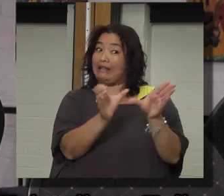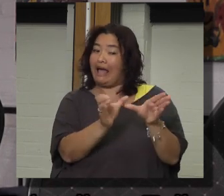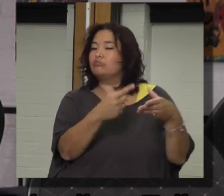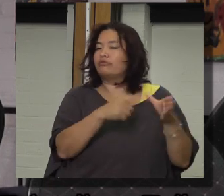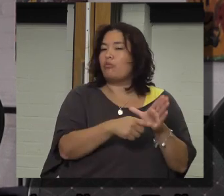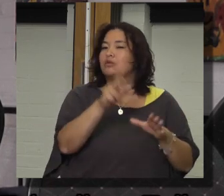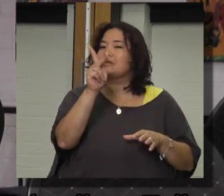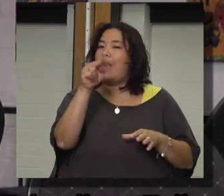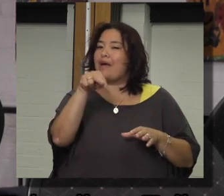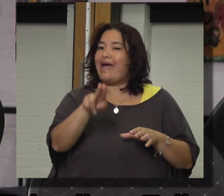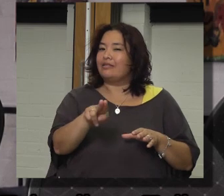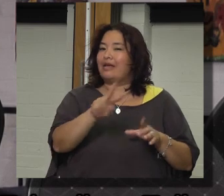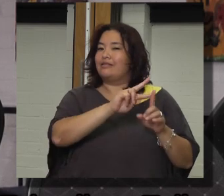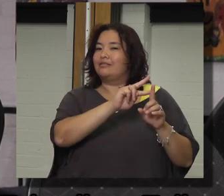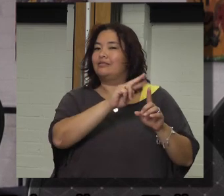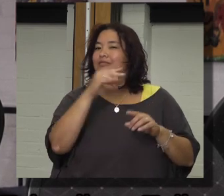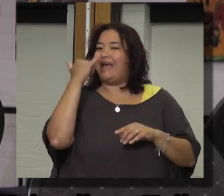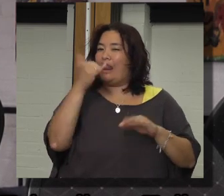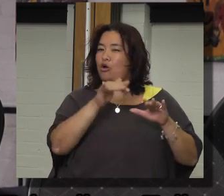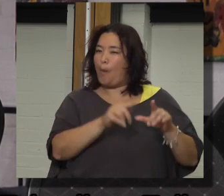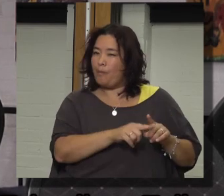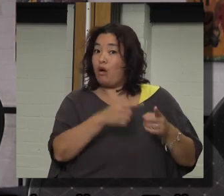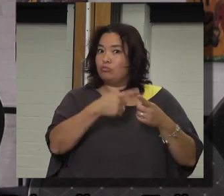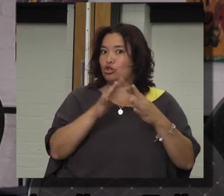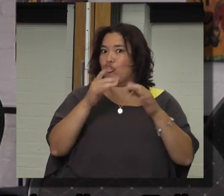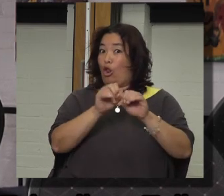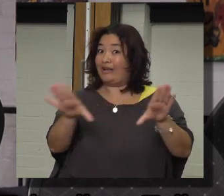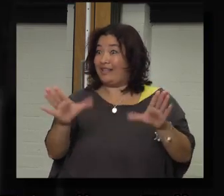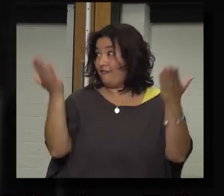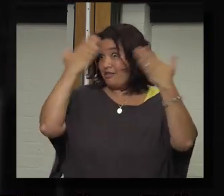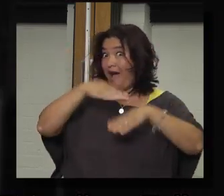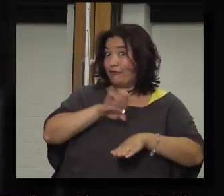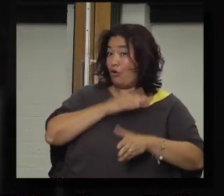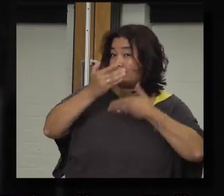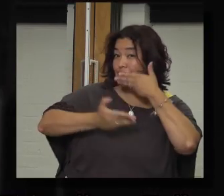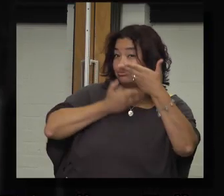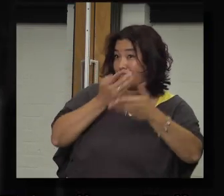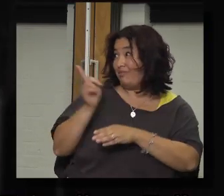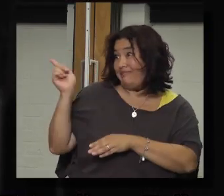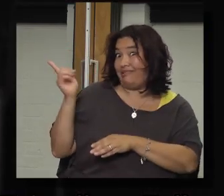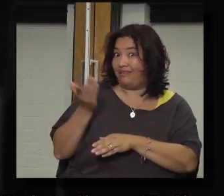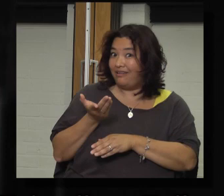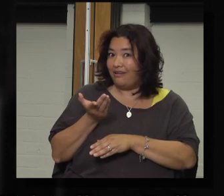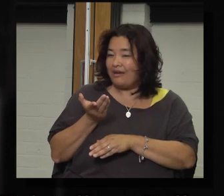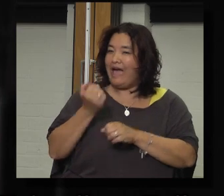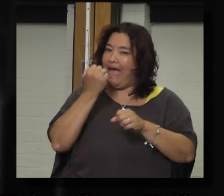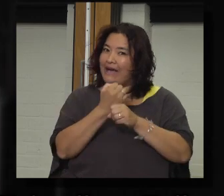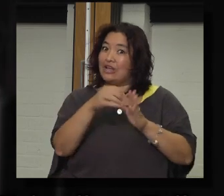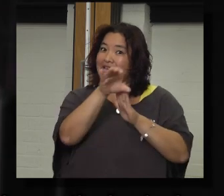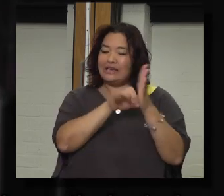dat partijen als KPN Teletalk en Tolknet, die hebben ook laten zien, ook vanavond weer, dat ze